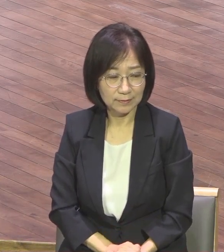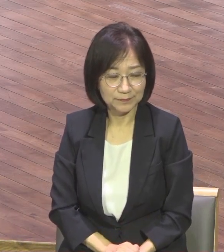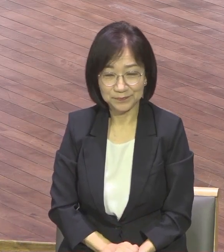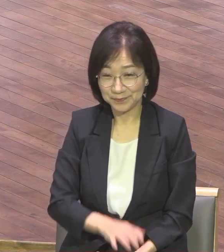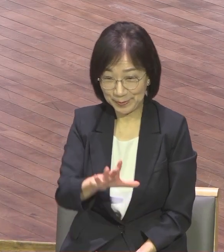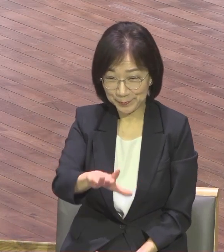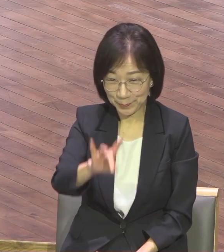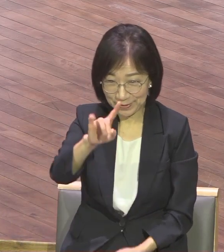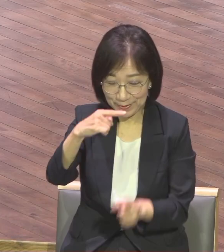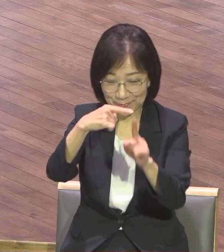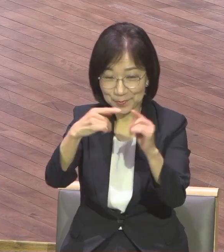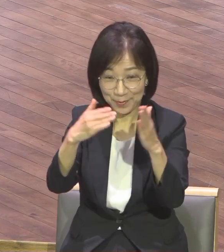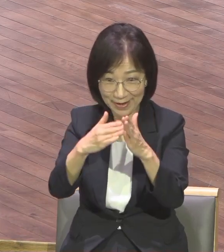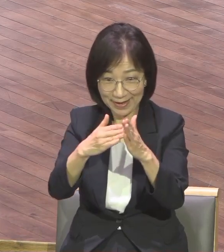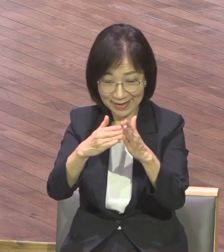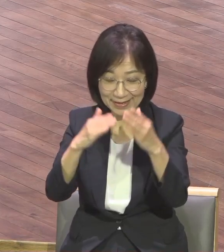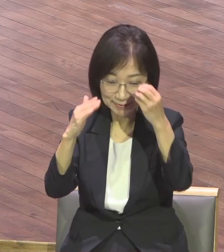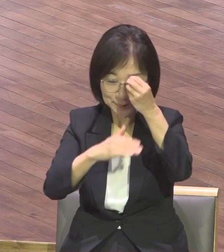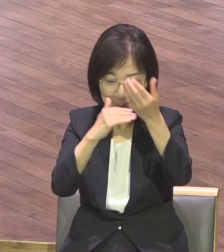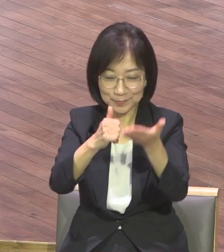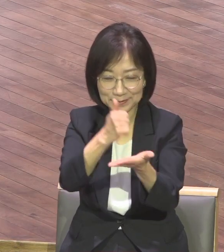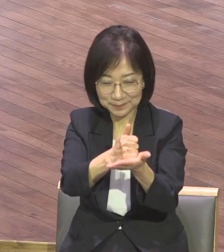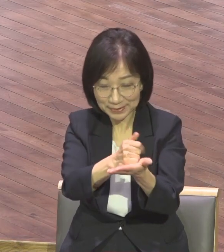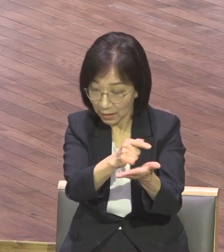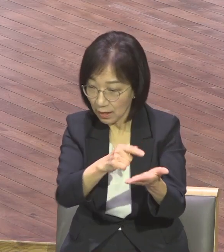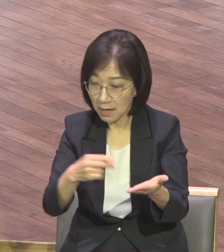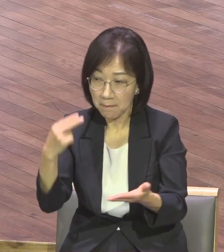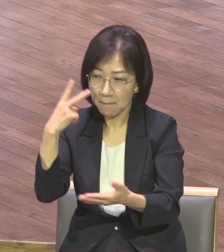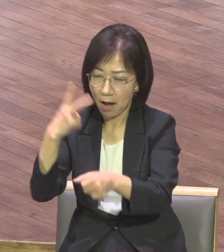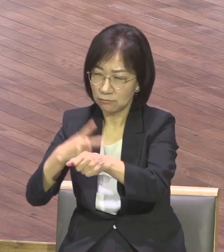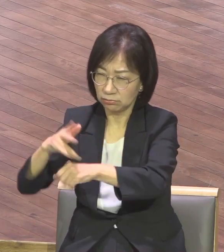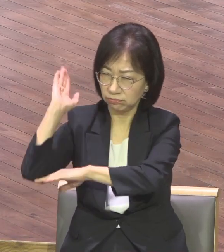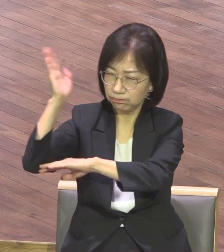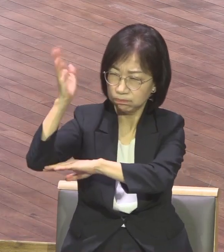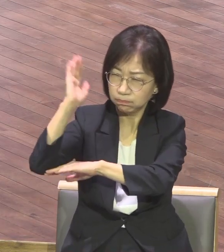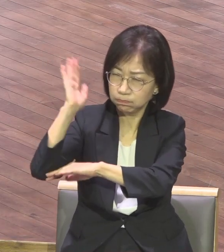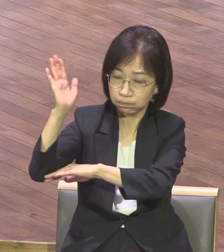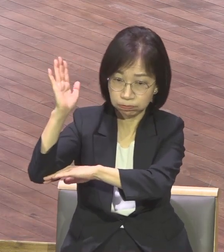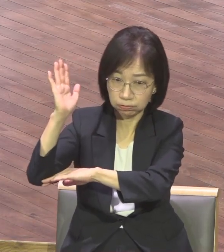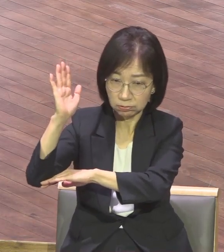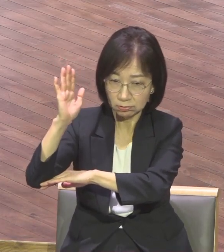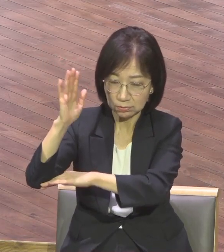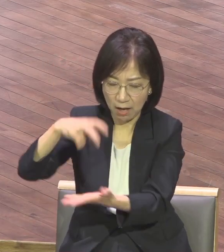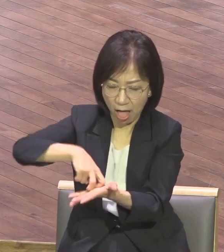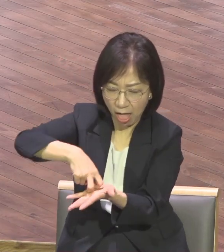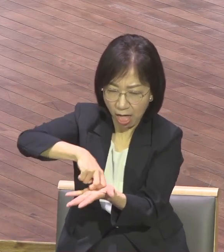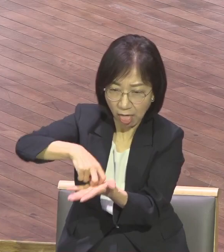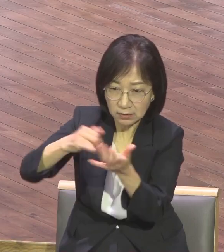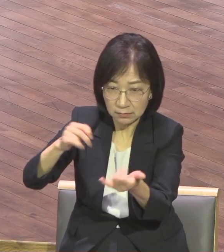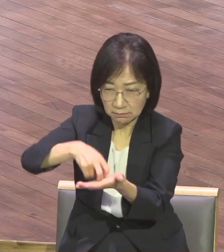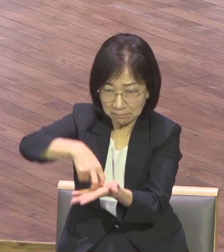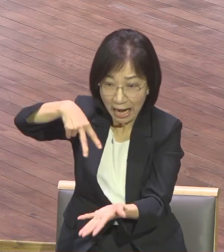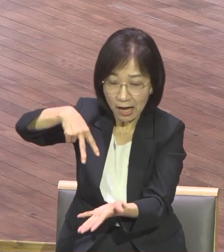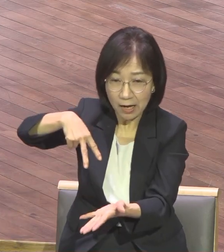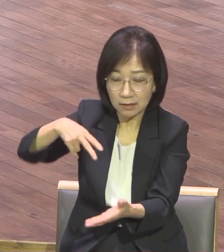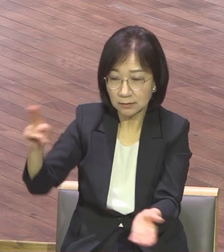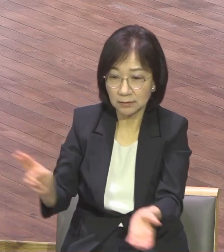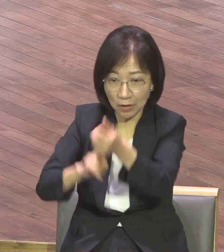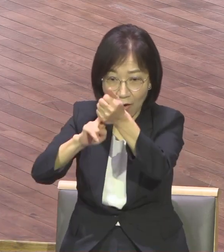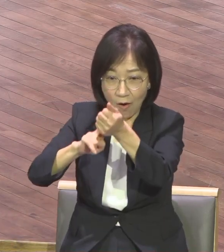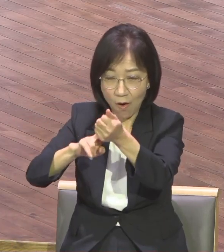성도들이 이 바울의 메시지와 안진병이 치유하는 이 일을 통해서 3,000명, 5,000명이